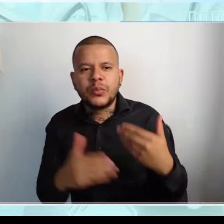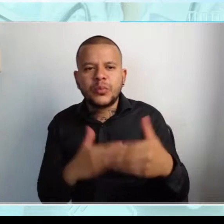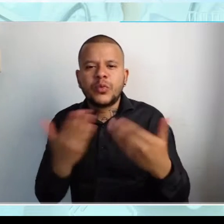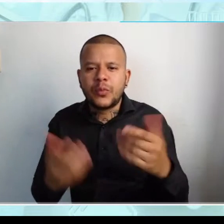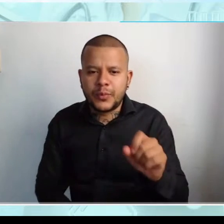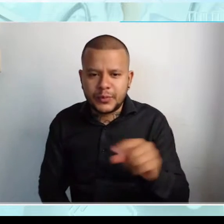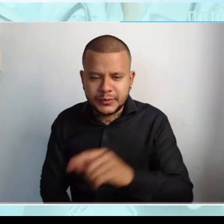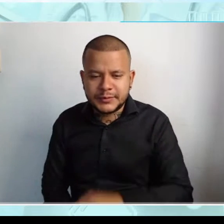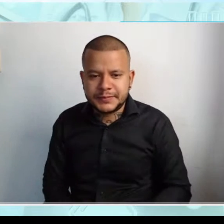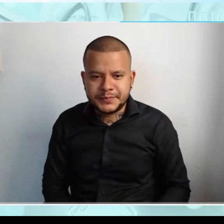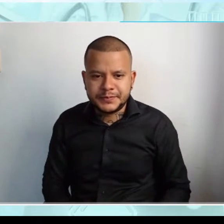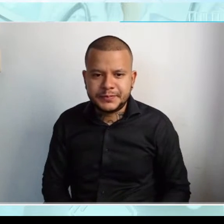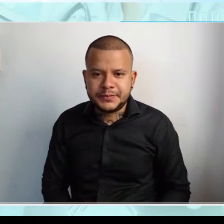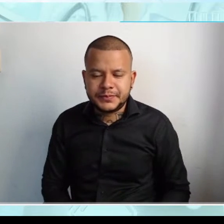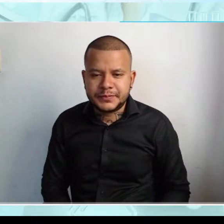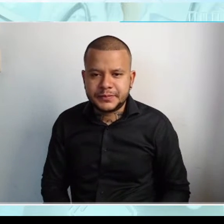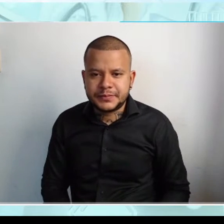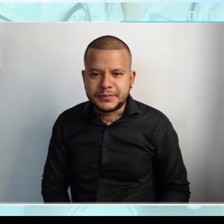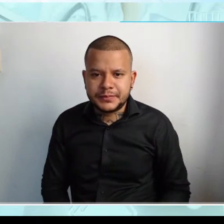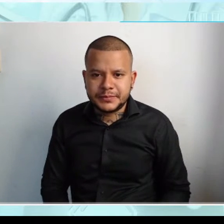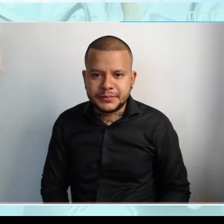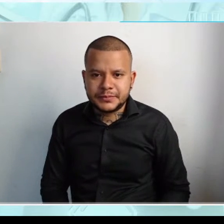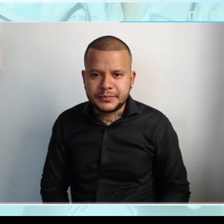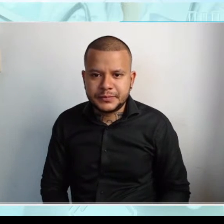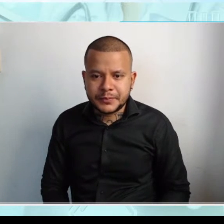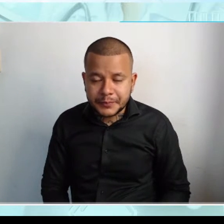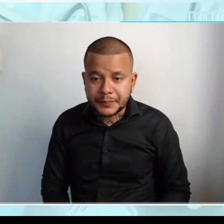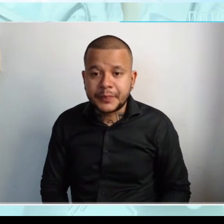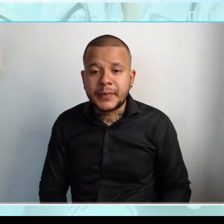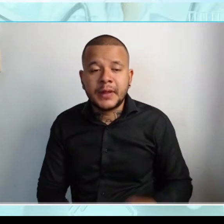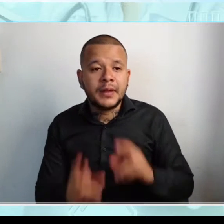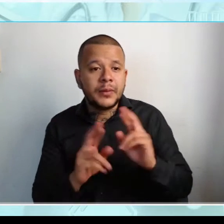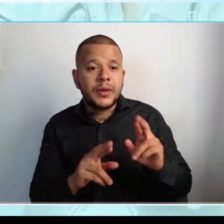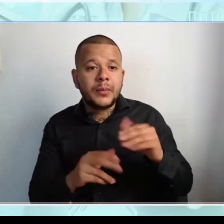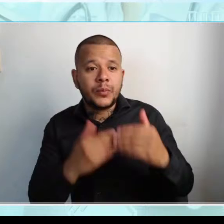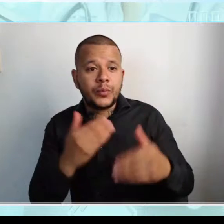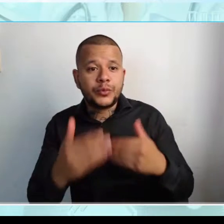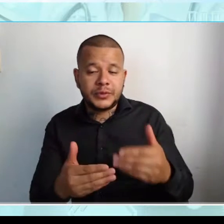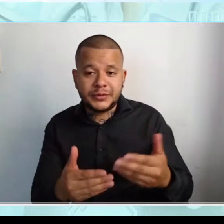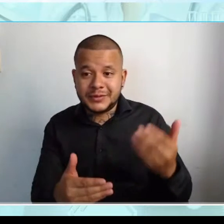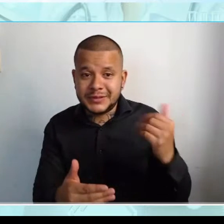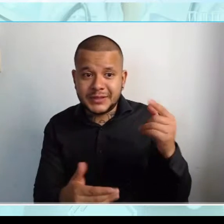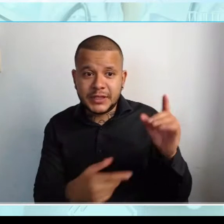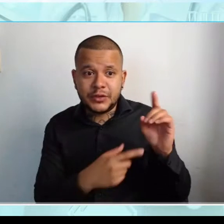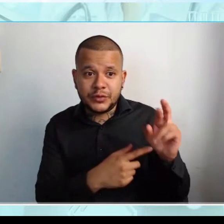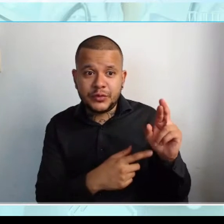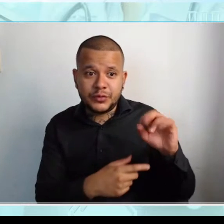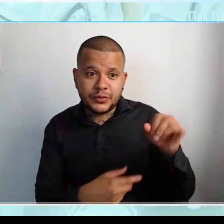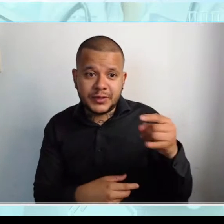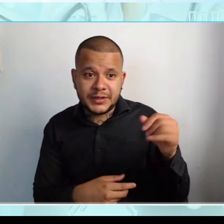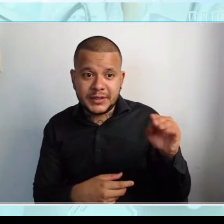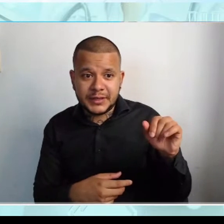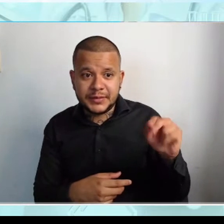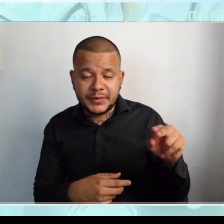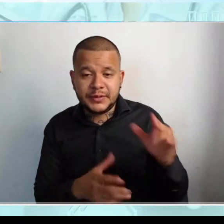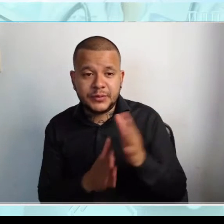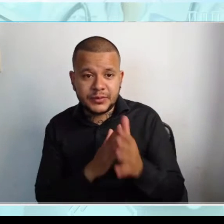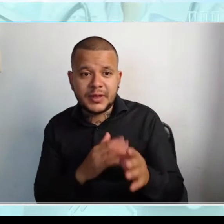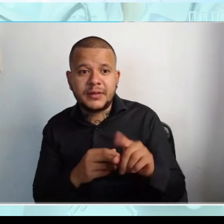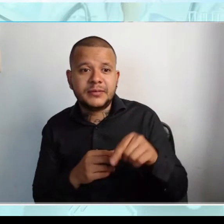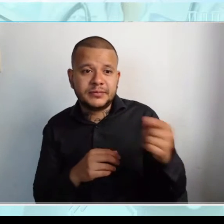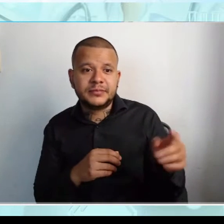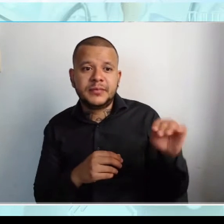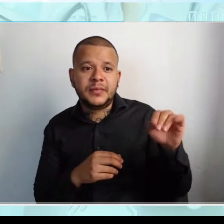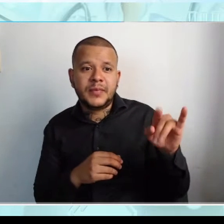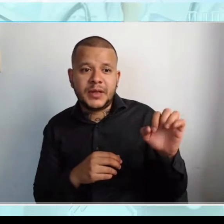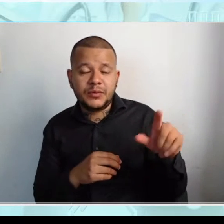Antioquia. Bueno, el proceso, como bien lo mencionaba la doctora Yasmín, el doctor Manuel, no